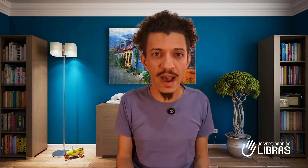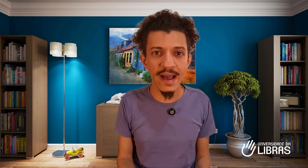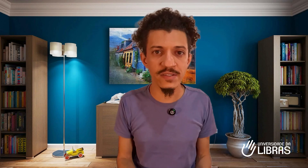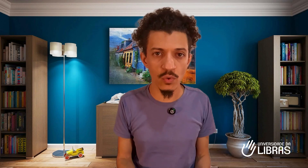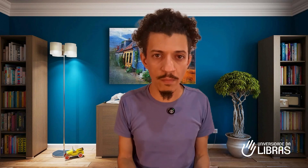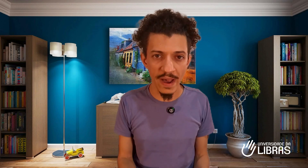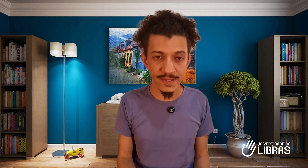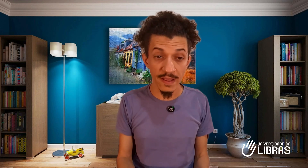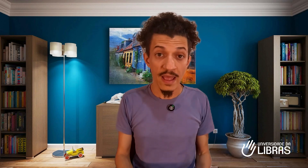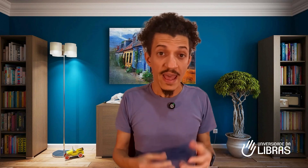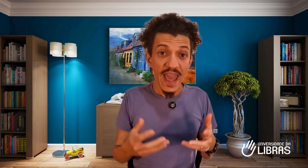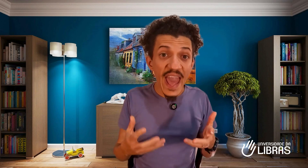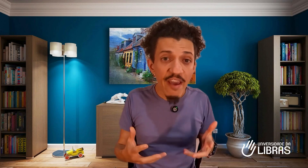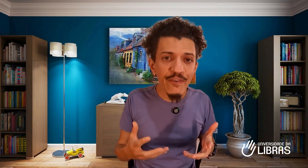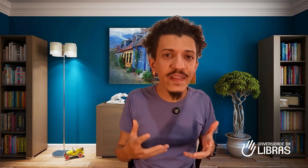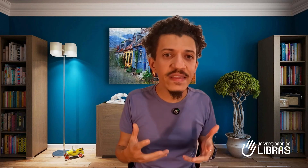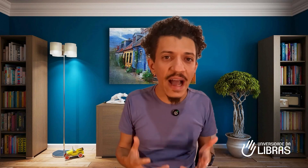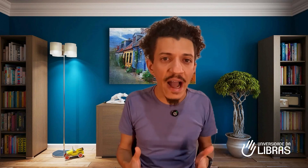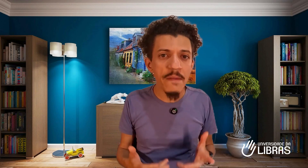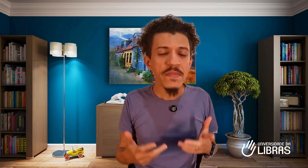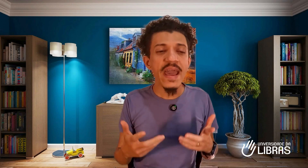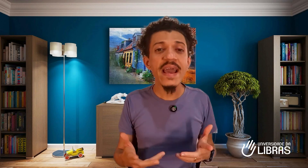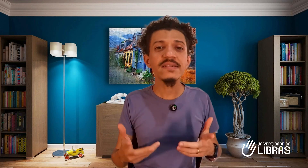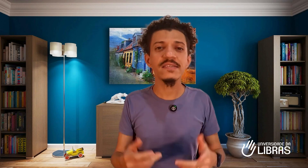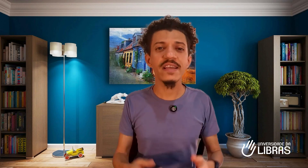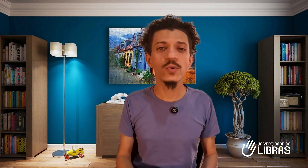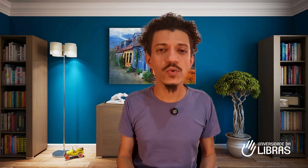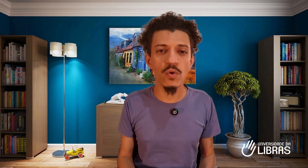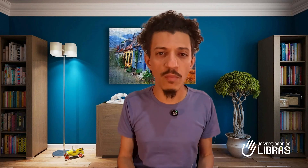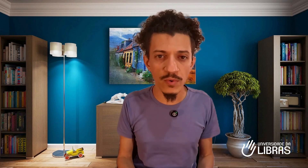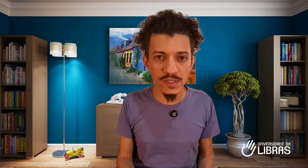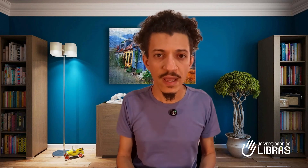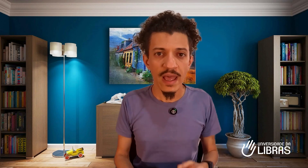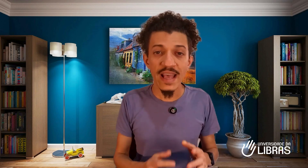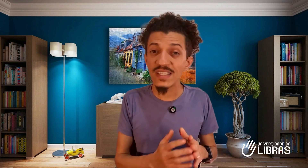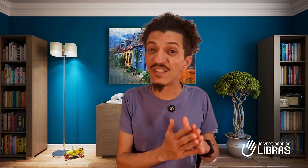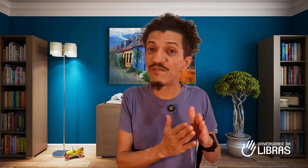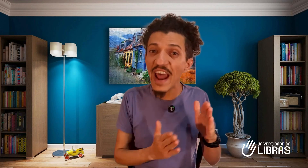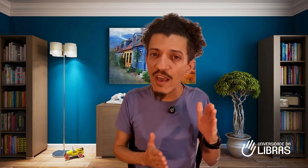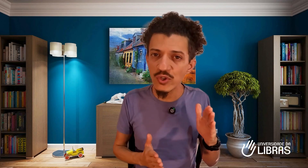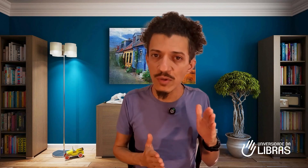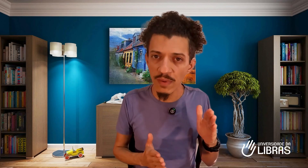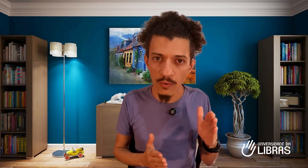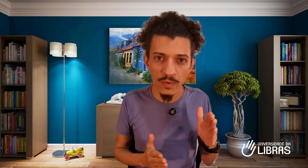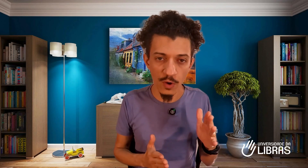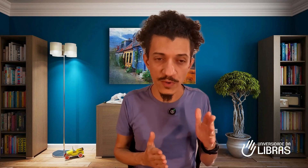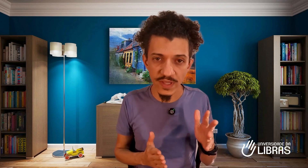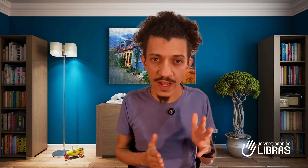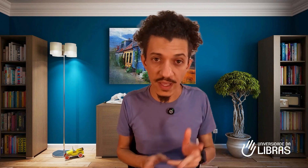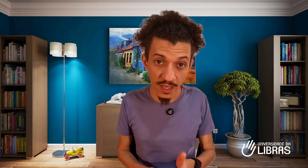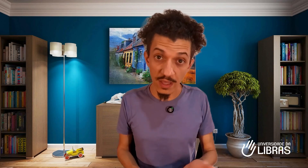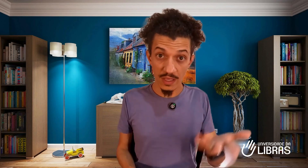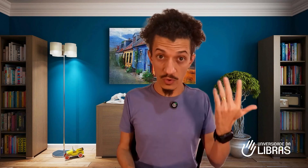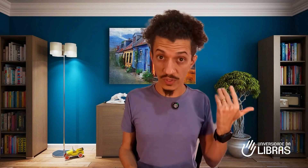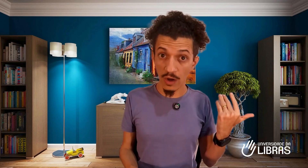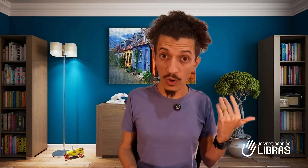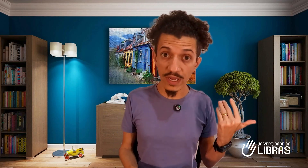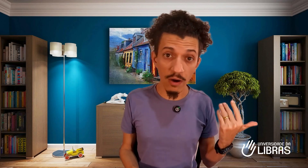e tudo mais. Evitar esses erros comuns, esses freios de mão que eu mostrei aqui e os da outra aula